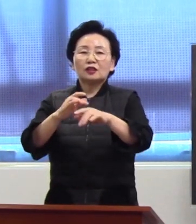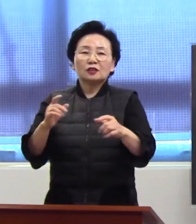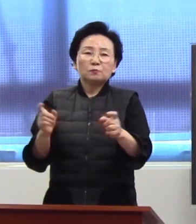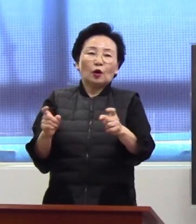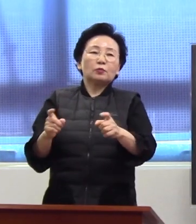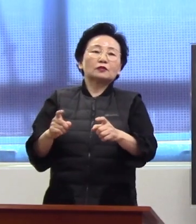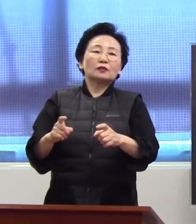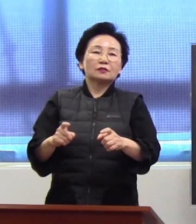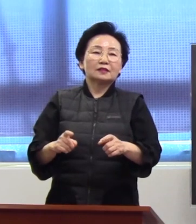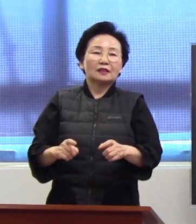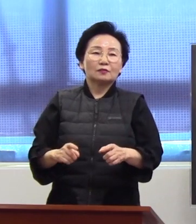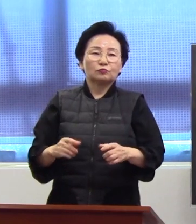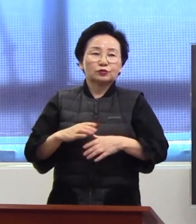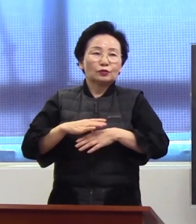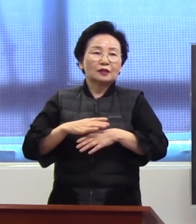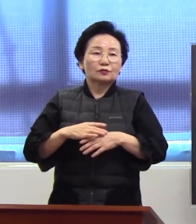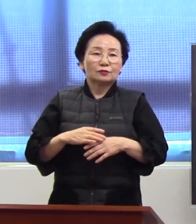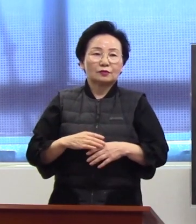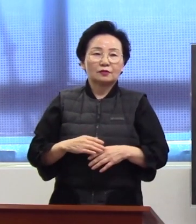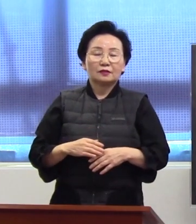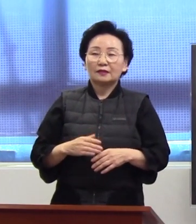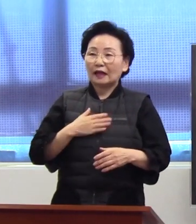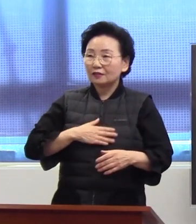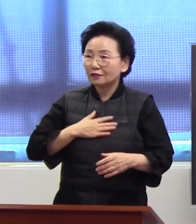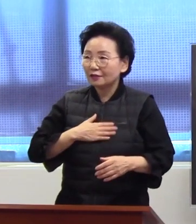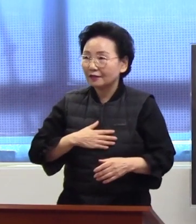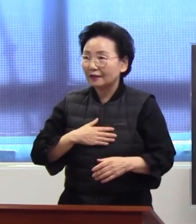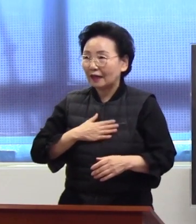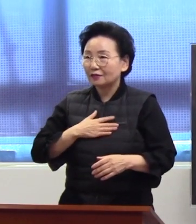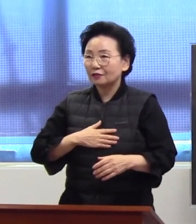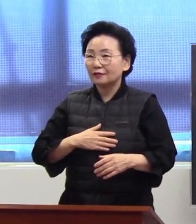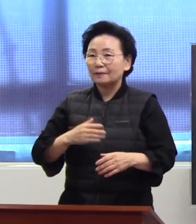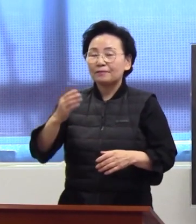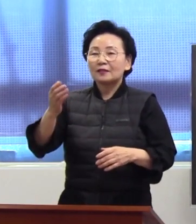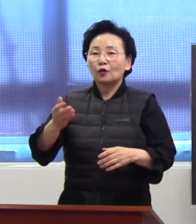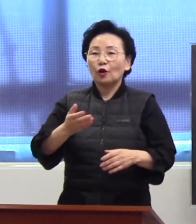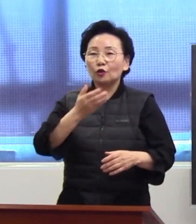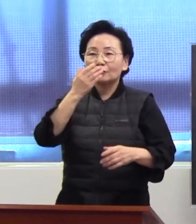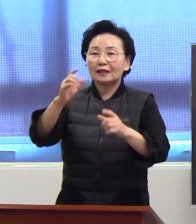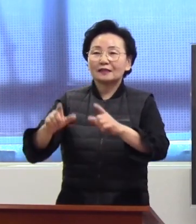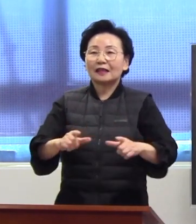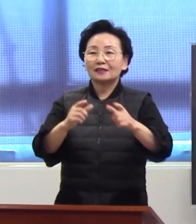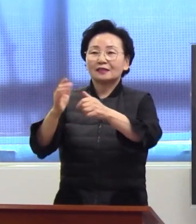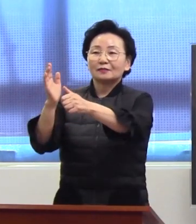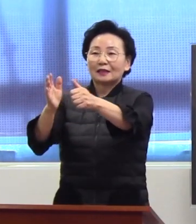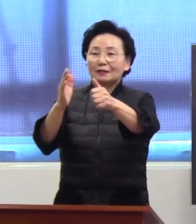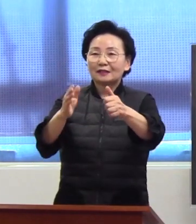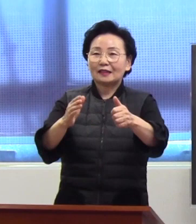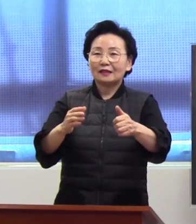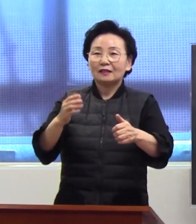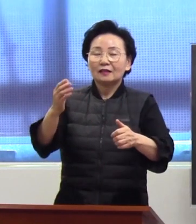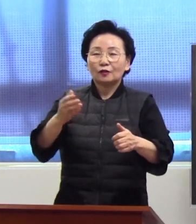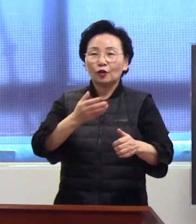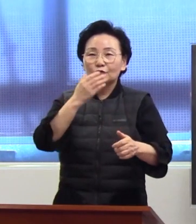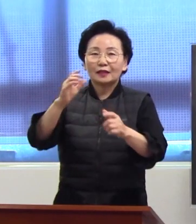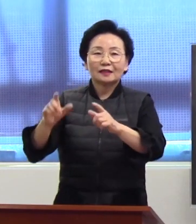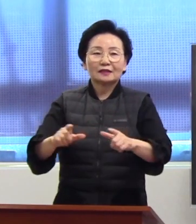귀신은 벌벌 떨어. 그냥 무서워가지고. 아셨죠? 거룩하게 사시기를 바랍니다. 거룩하게